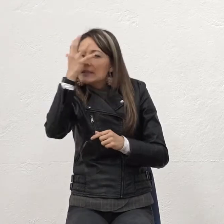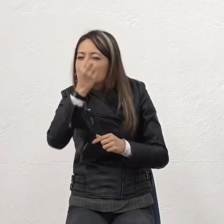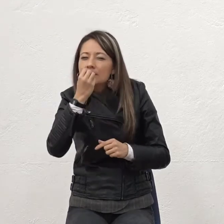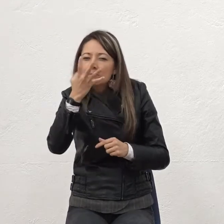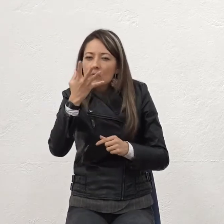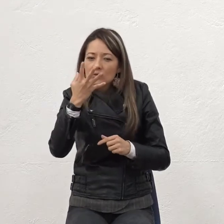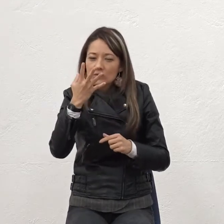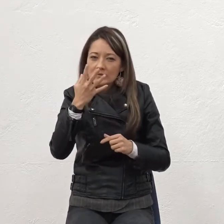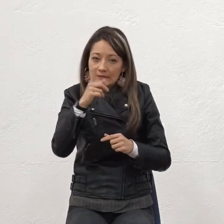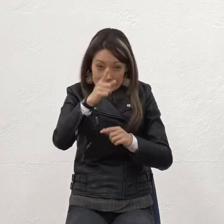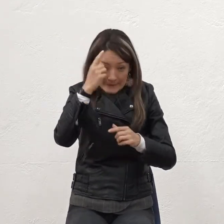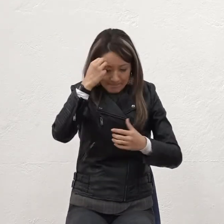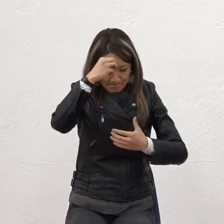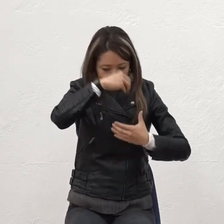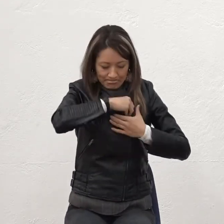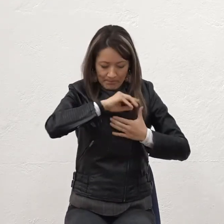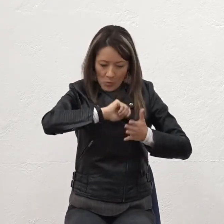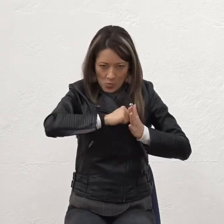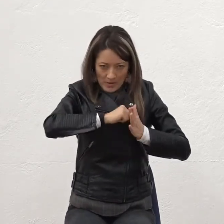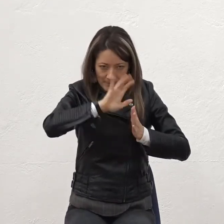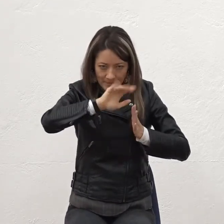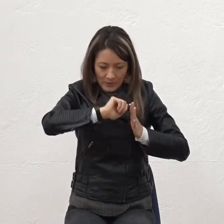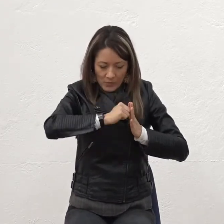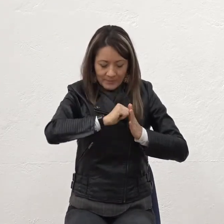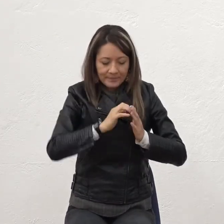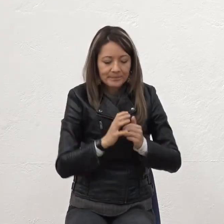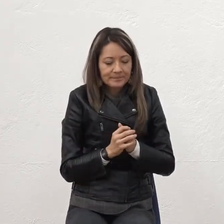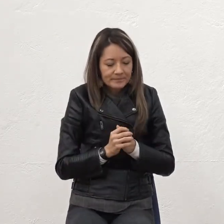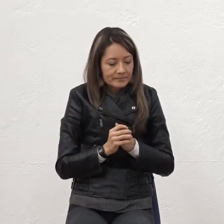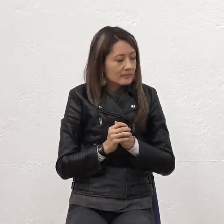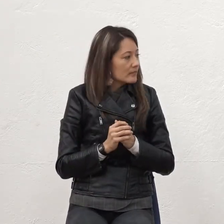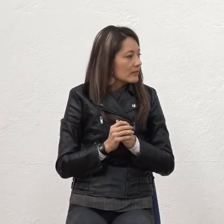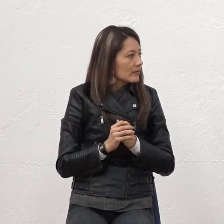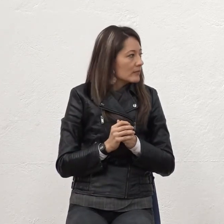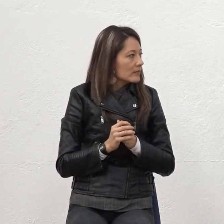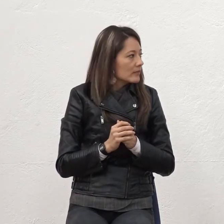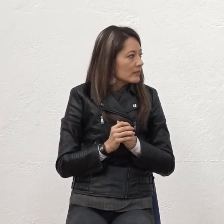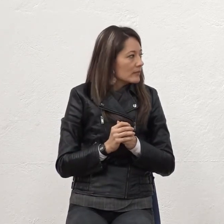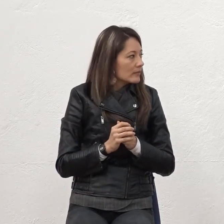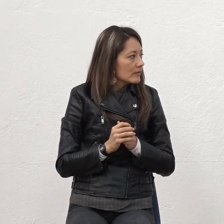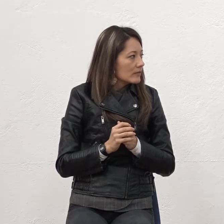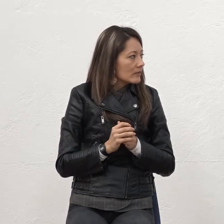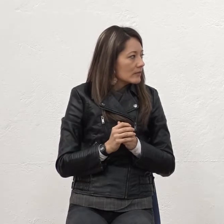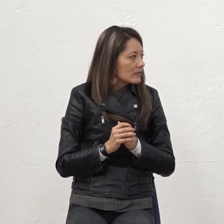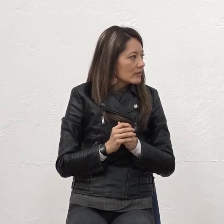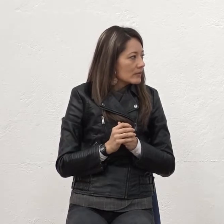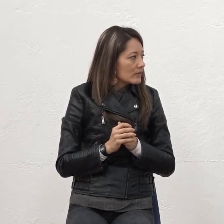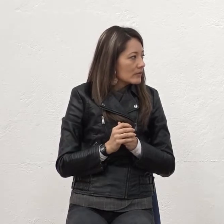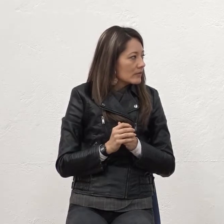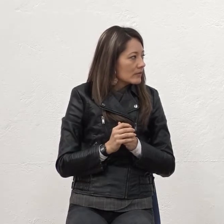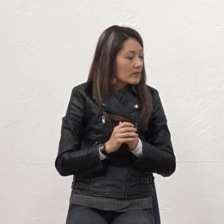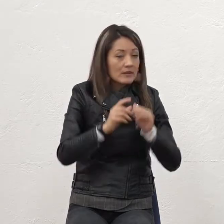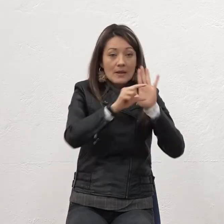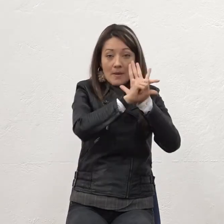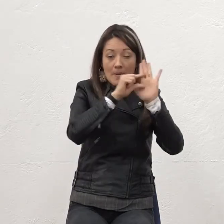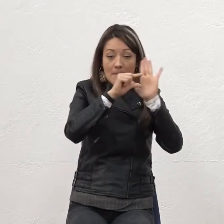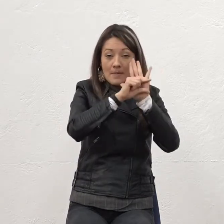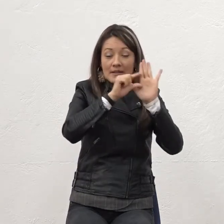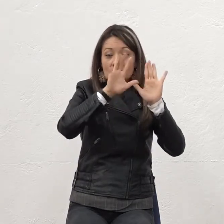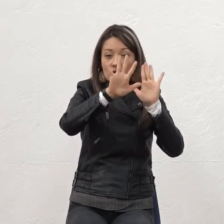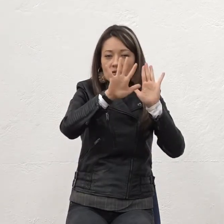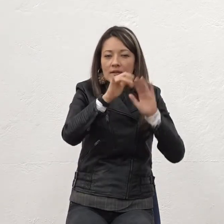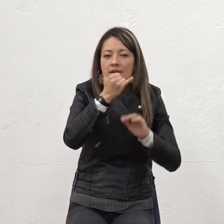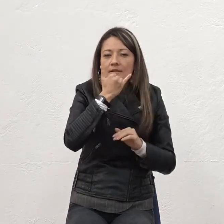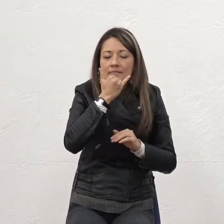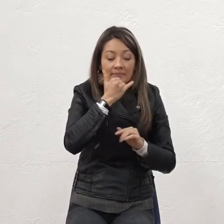empieza. Guarde ese pedacito, guárdelo del árbol. Bueno, seguimos con el versículo 5. Cuando Jesús llegó